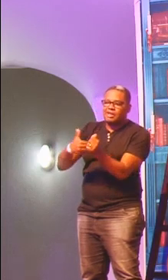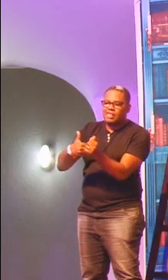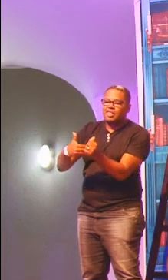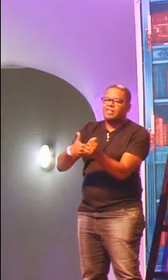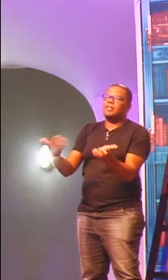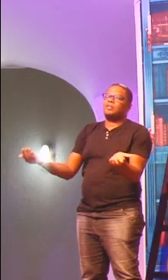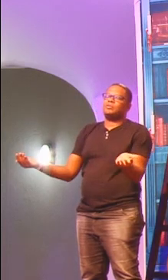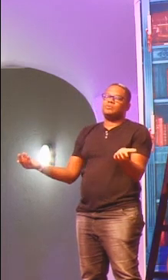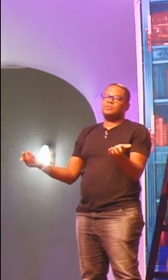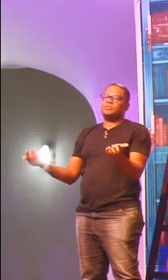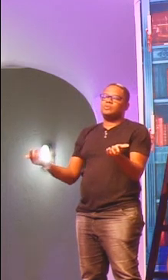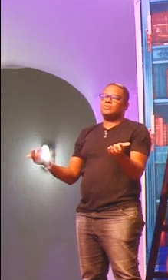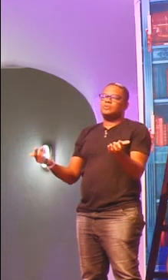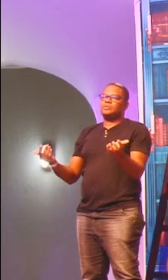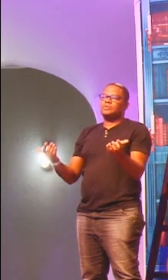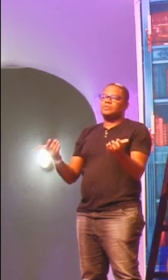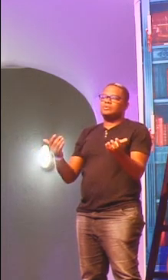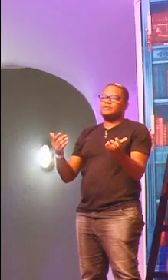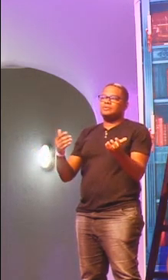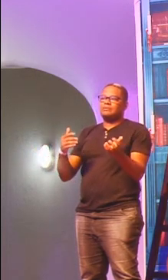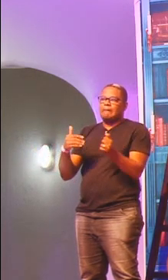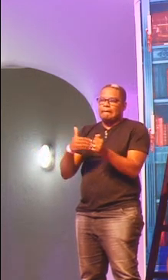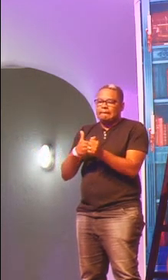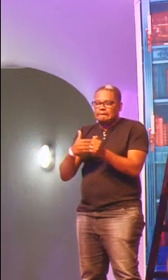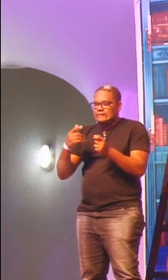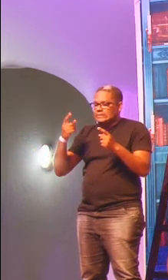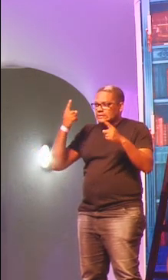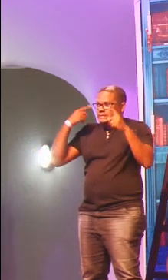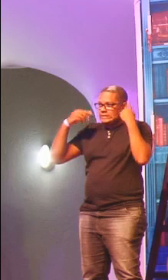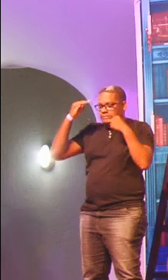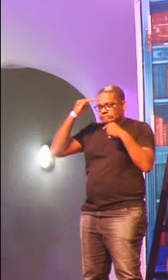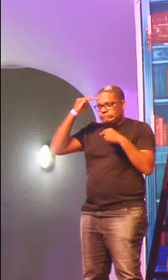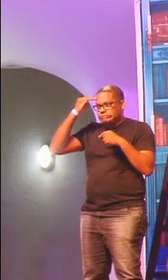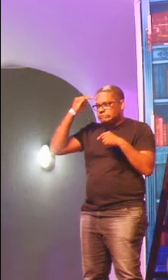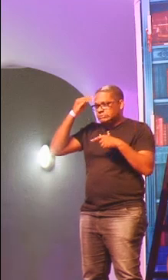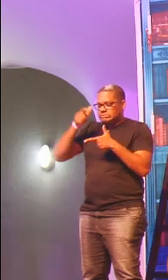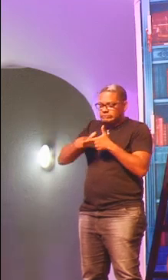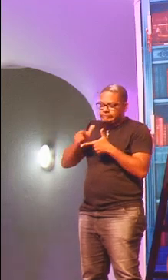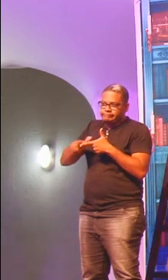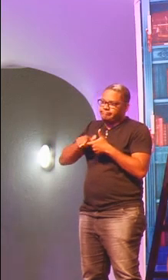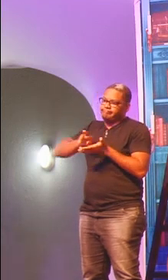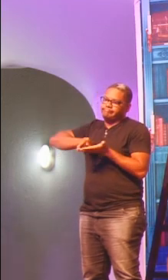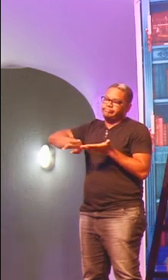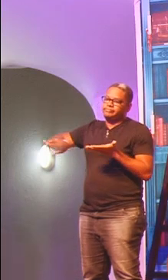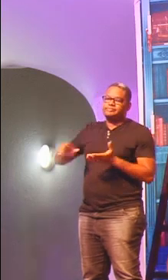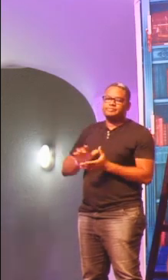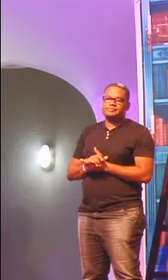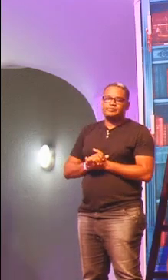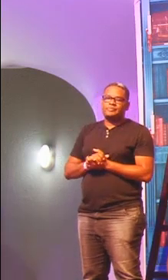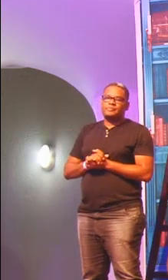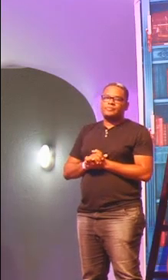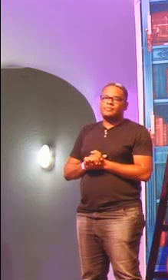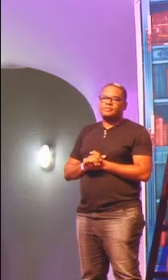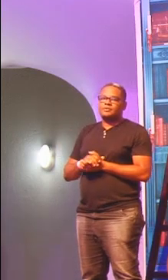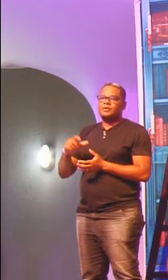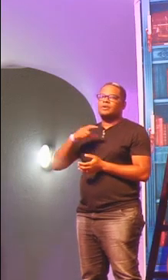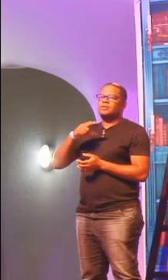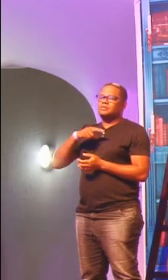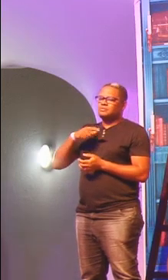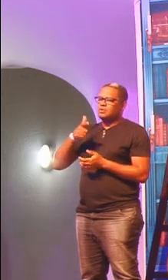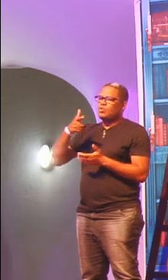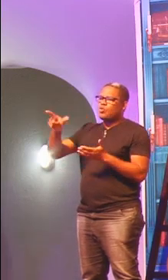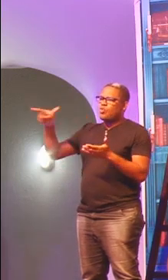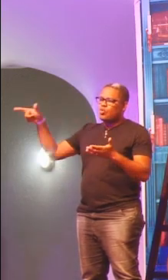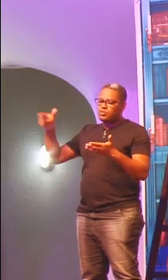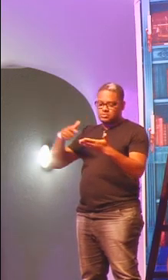obriga a guardar para não enlouquecer por algumas conveniências, etc., etc., à medida em que outras formas de linguagem